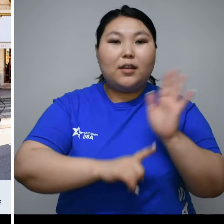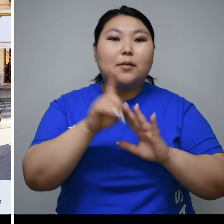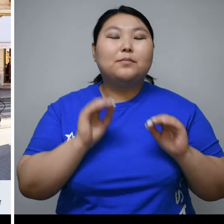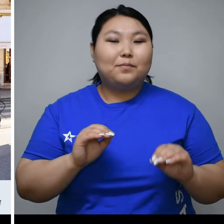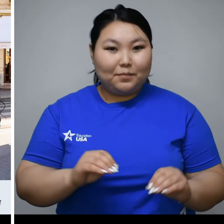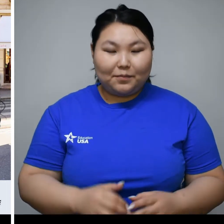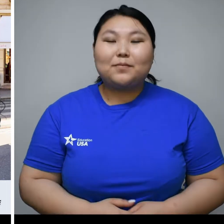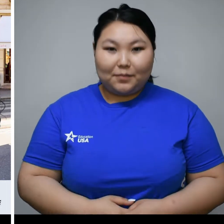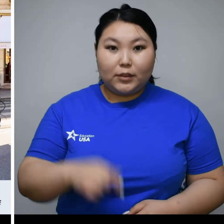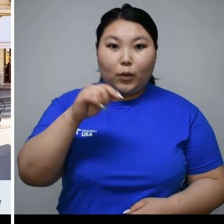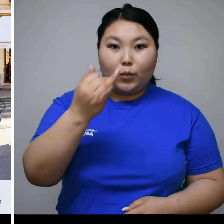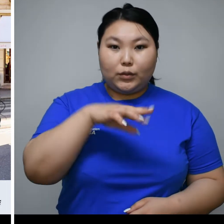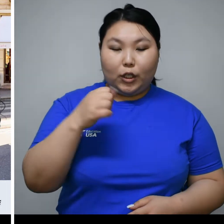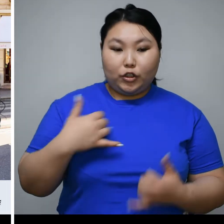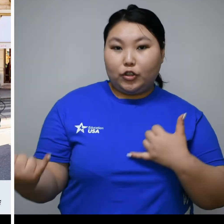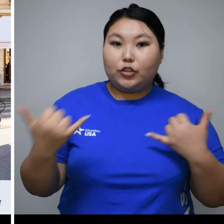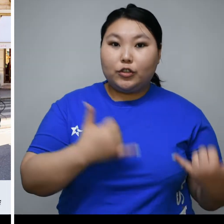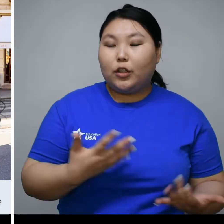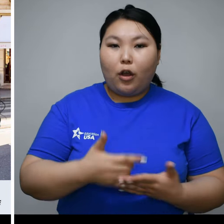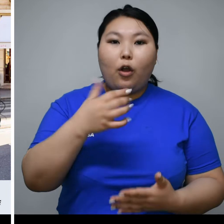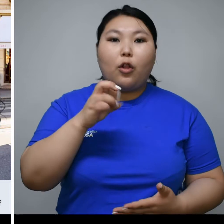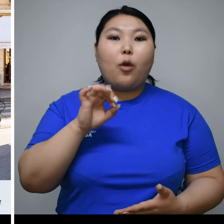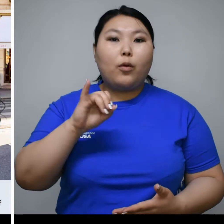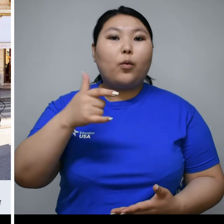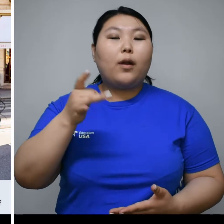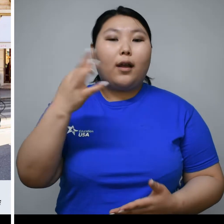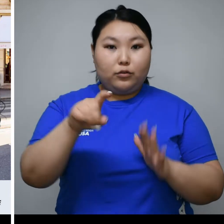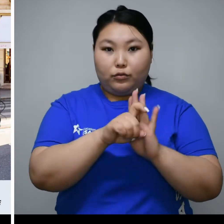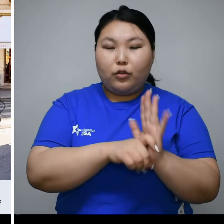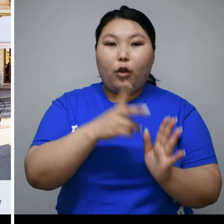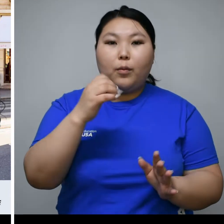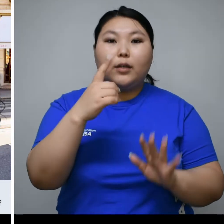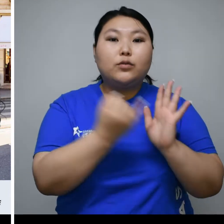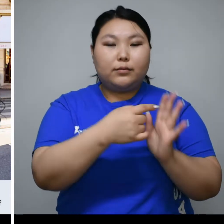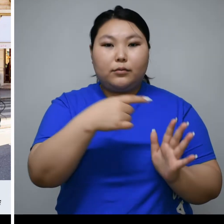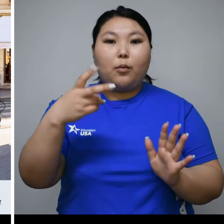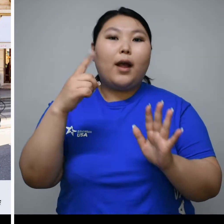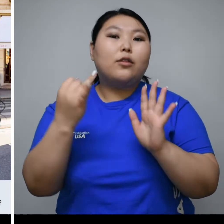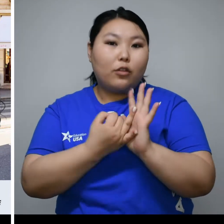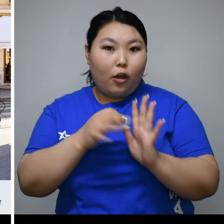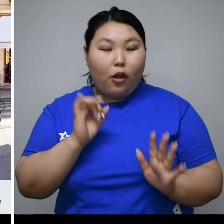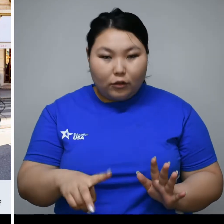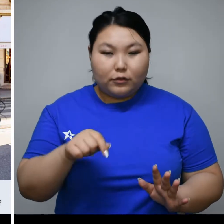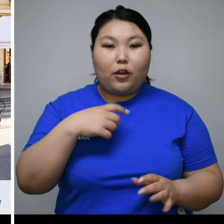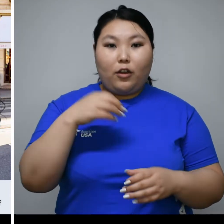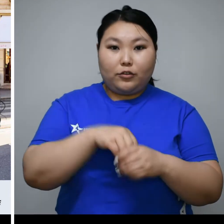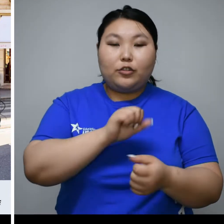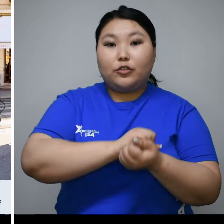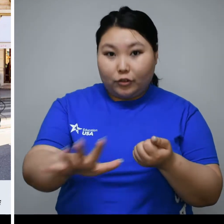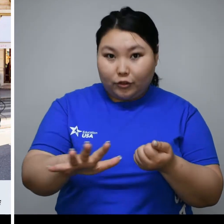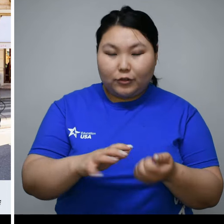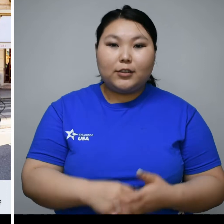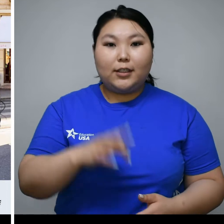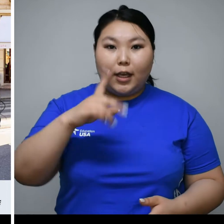дугаар эхлэхэд бэлэн боллоо. Энэ удаагийн маань зочноор Global Geographic хөтөлбөрийн 2016-аас 17 оны оролцогч